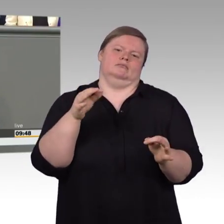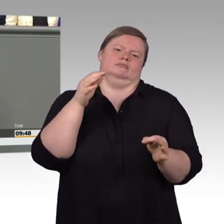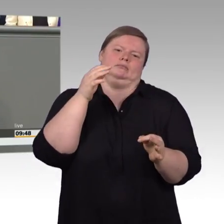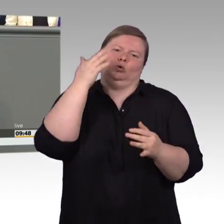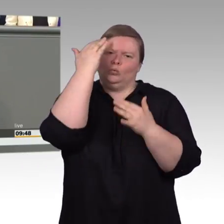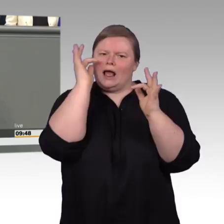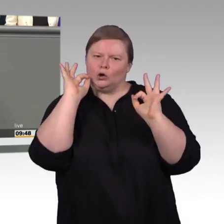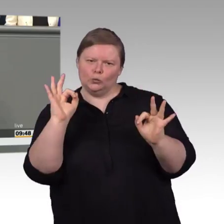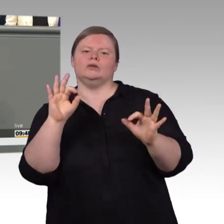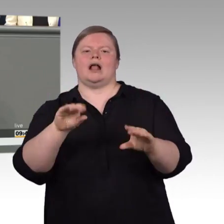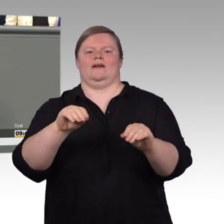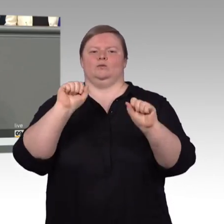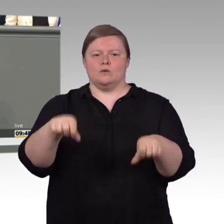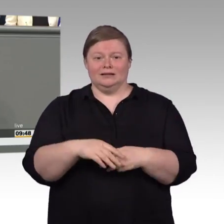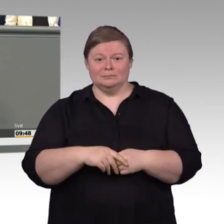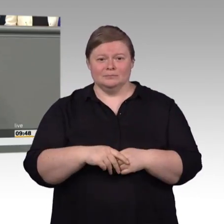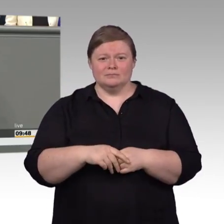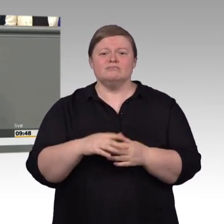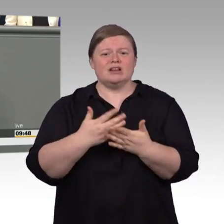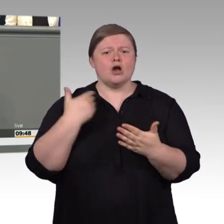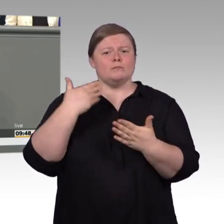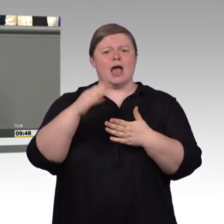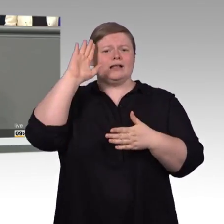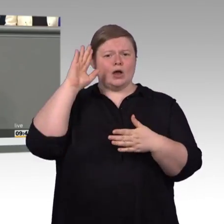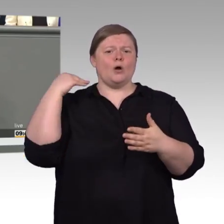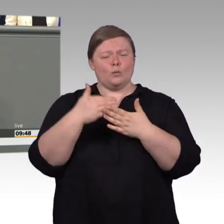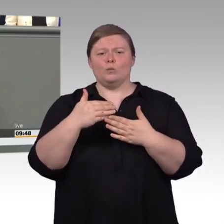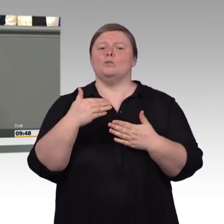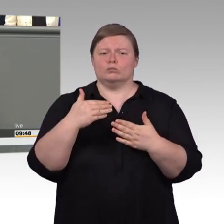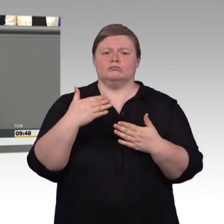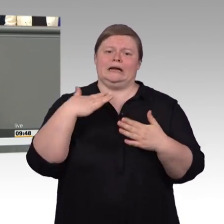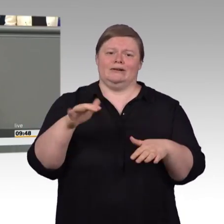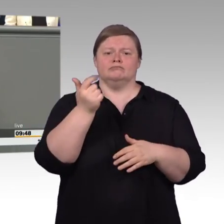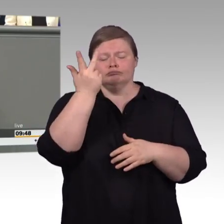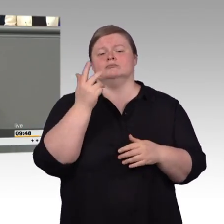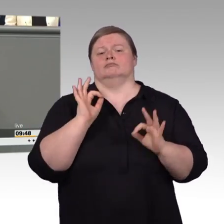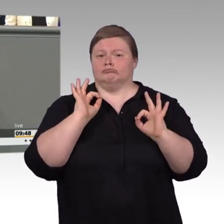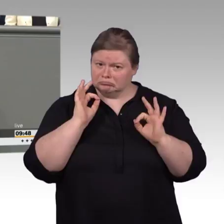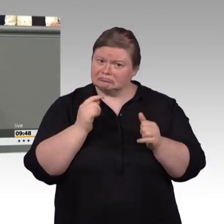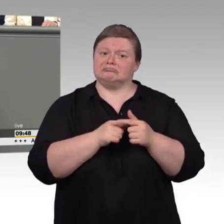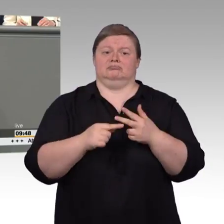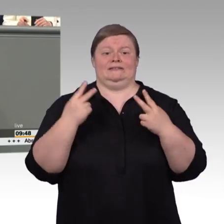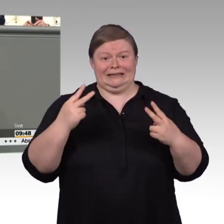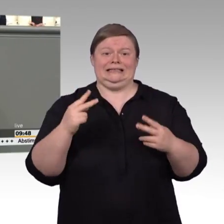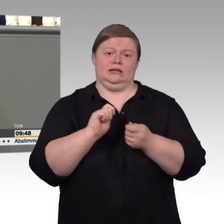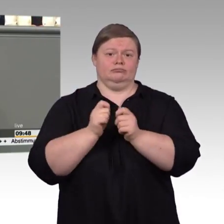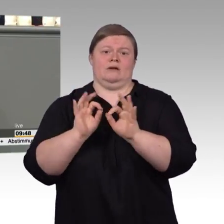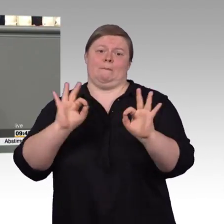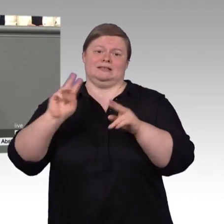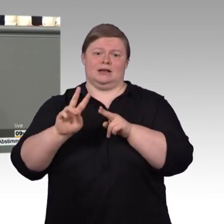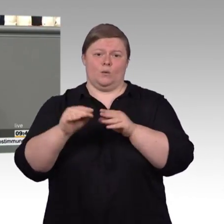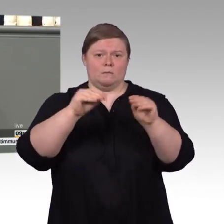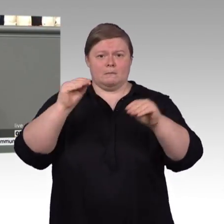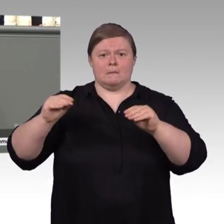erleichtert in vielerlei Hinsicht. Und wir haben, das ist auch ganz wichtig, die Zusage auch vom Bundesministerium der Justiz, dass wir in der